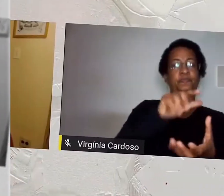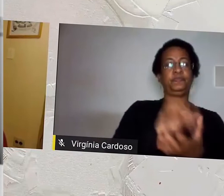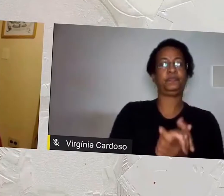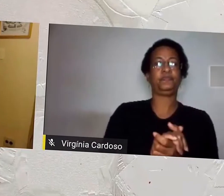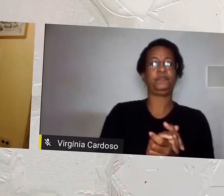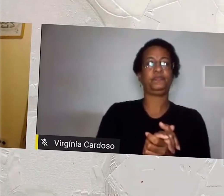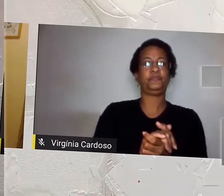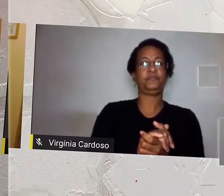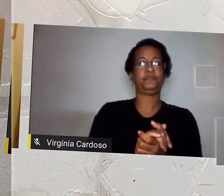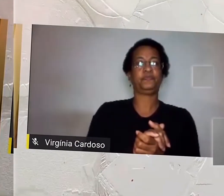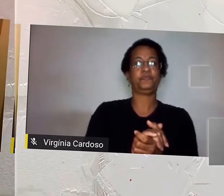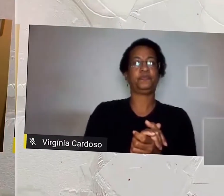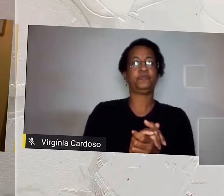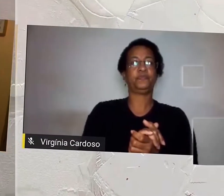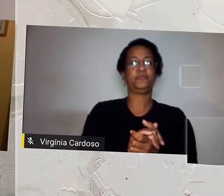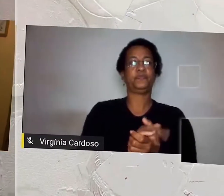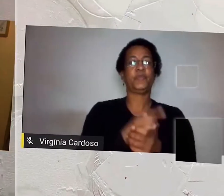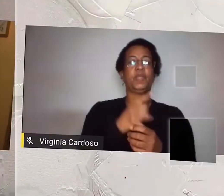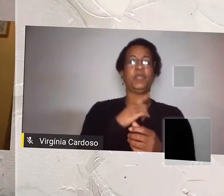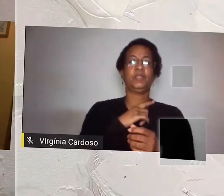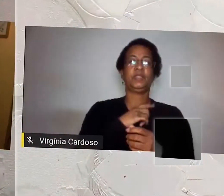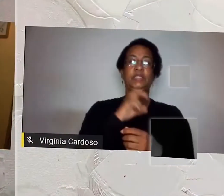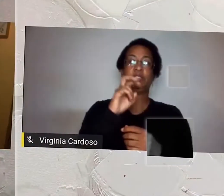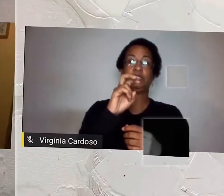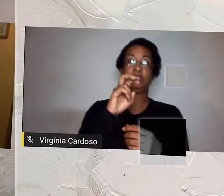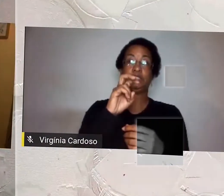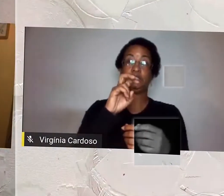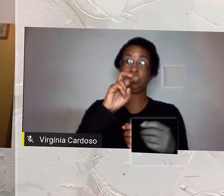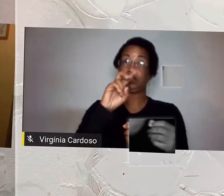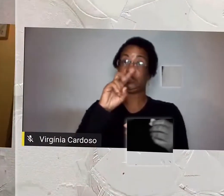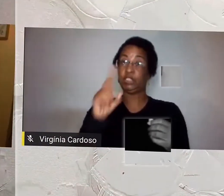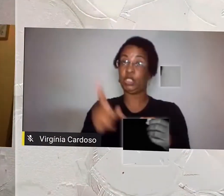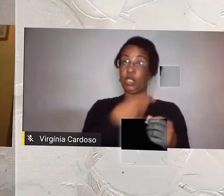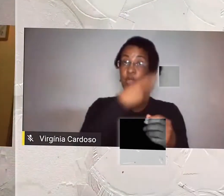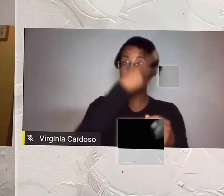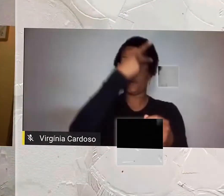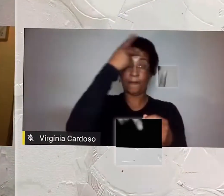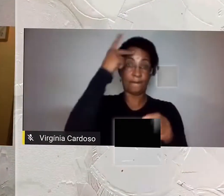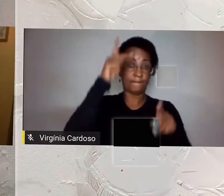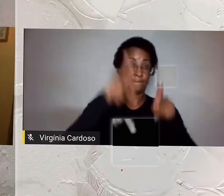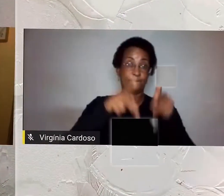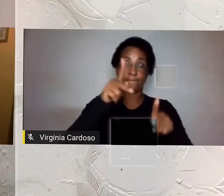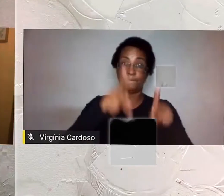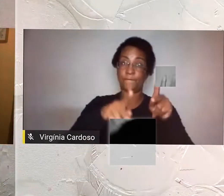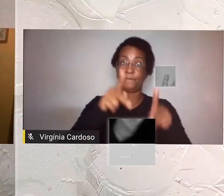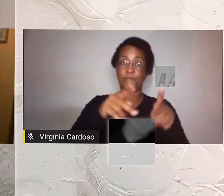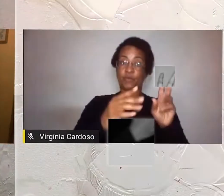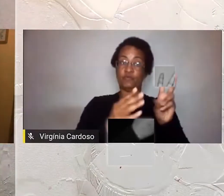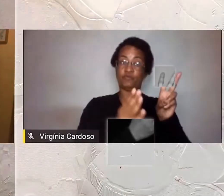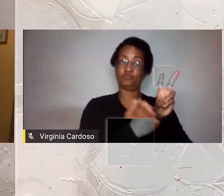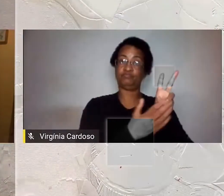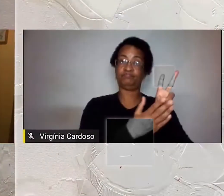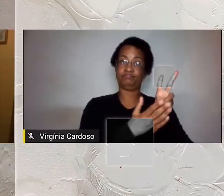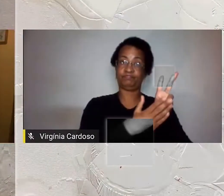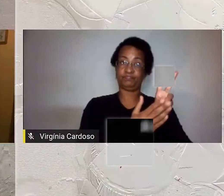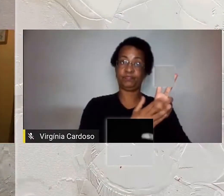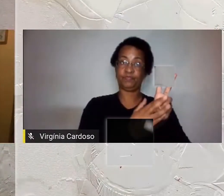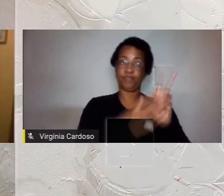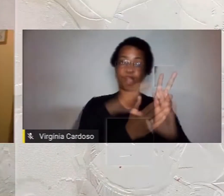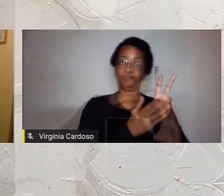Existem pelo menos 5 mil povos indígenas ao redor do mundo, com tamanha potência de